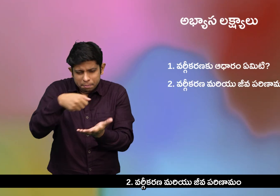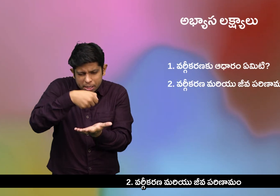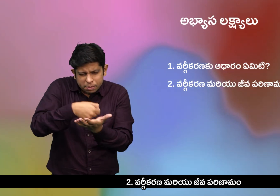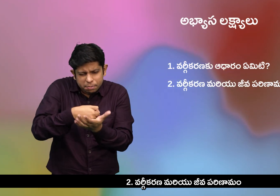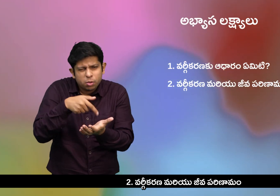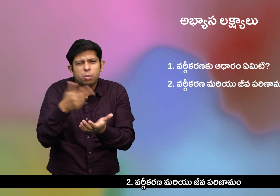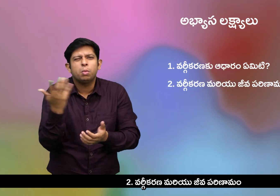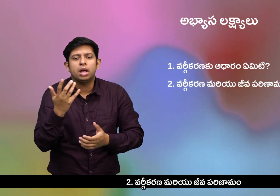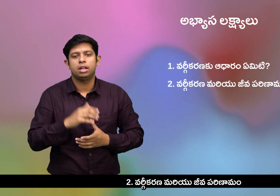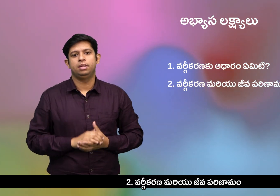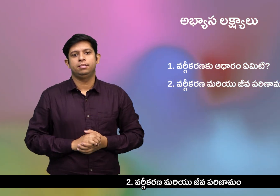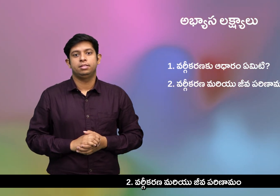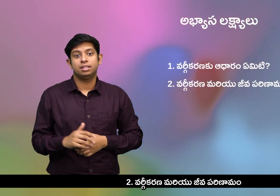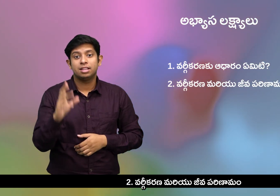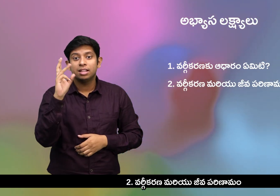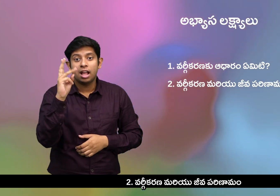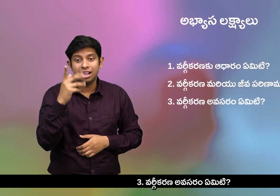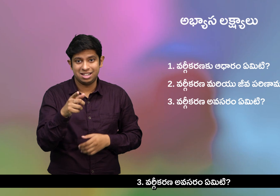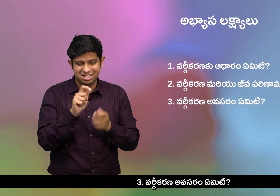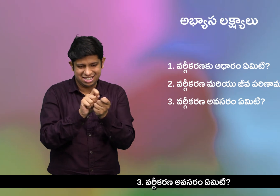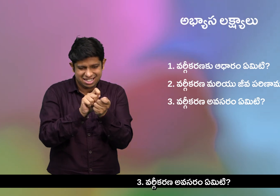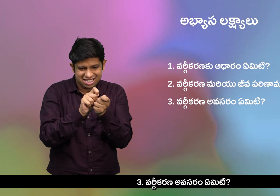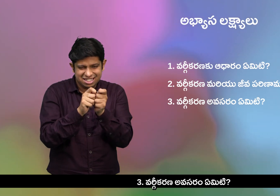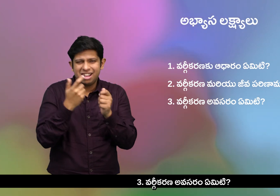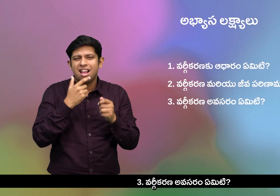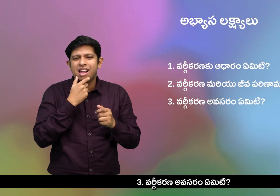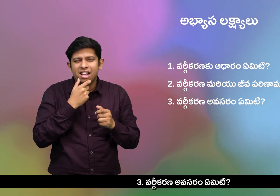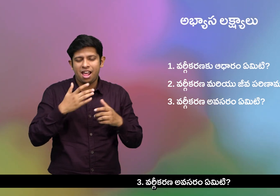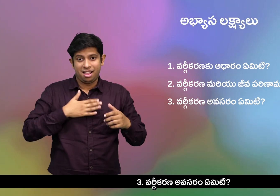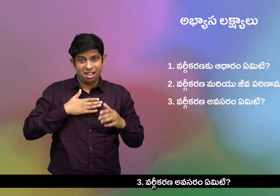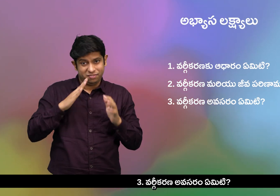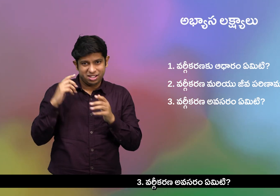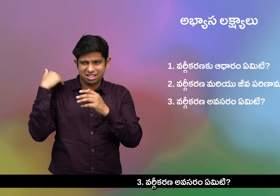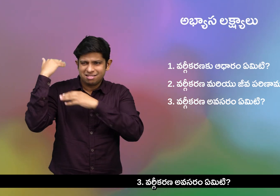వర్గీకరణ మరియు జీవ పరిణామం వర్గీకరణకు అవసరమేమిటి?